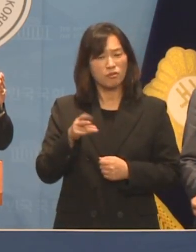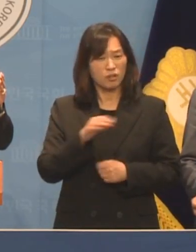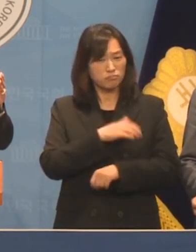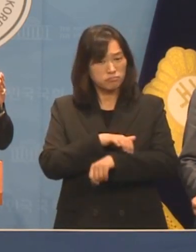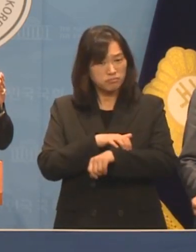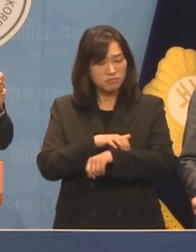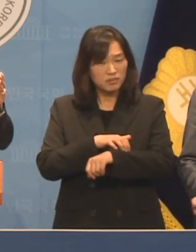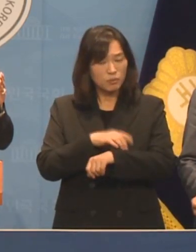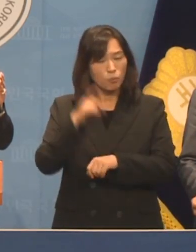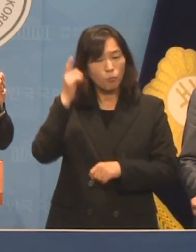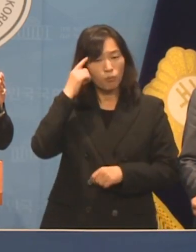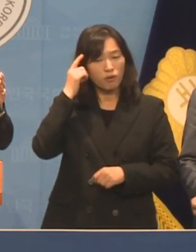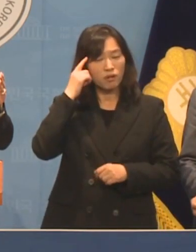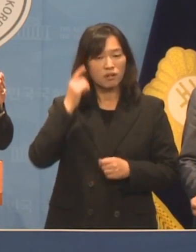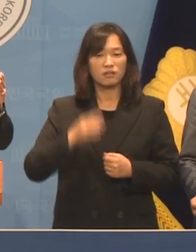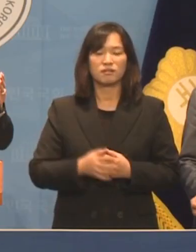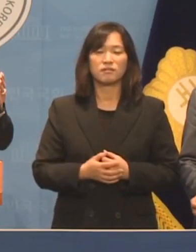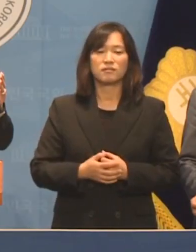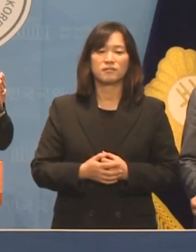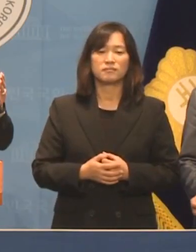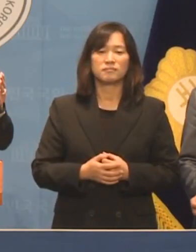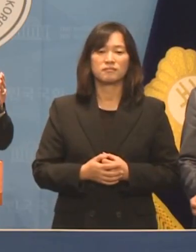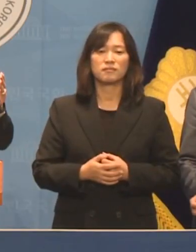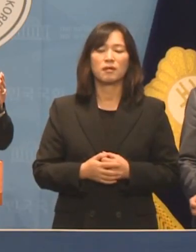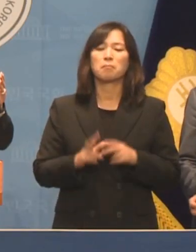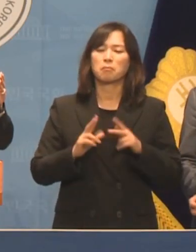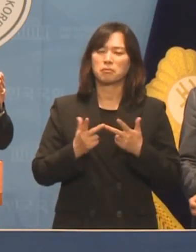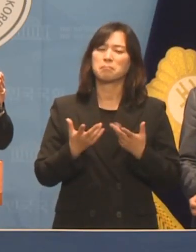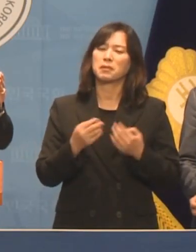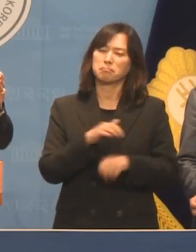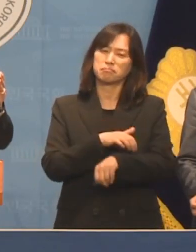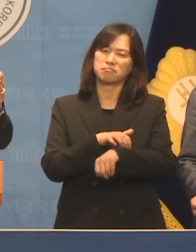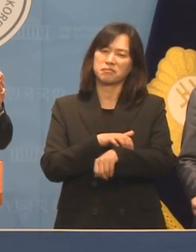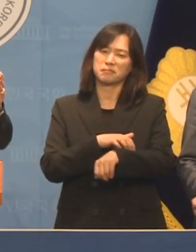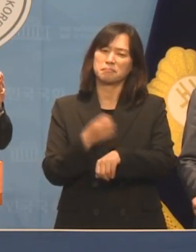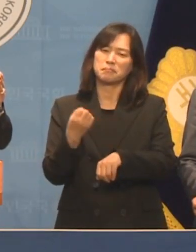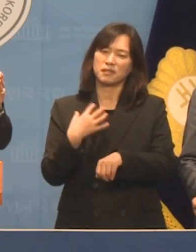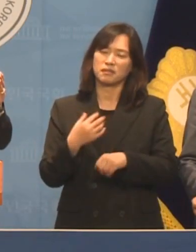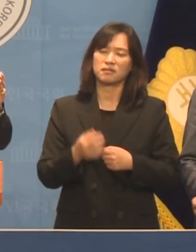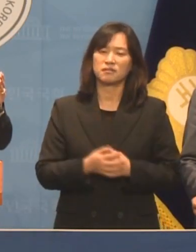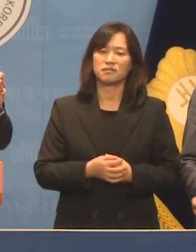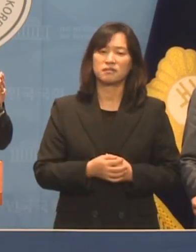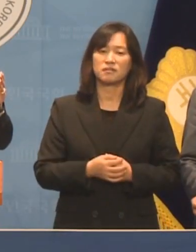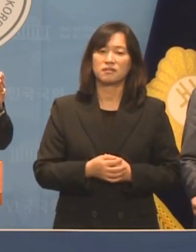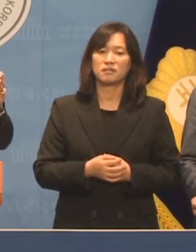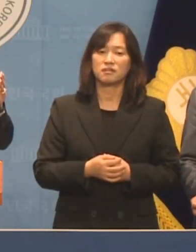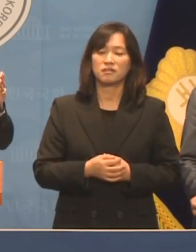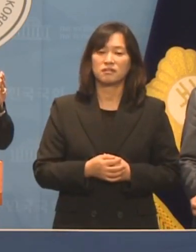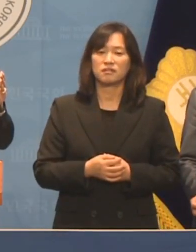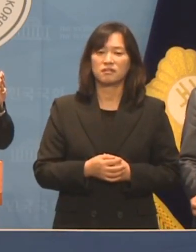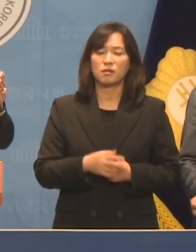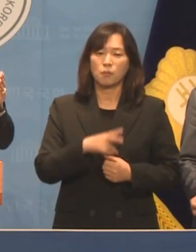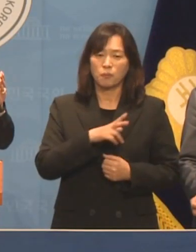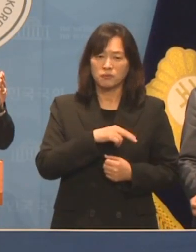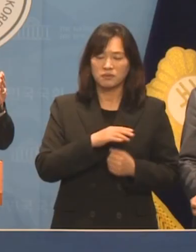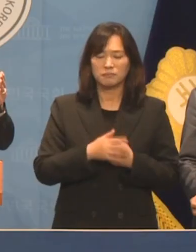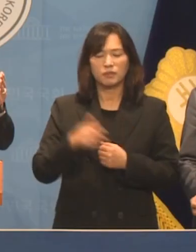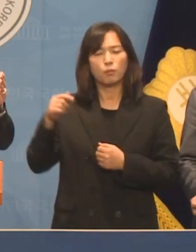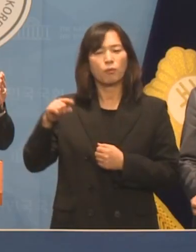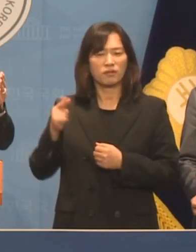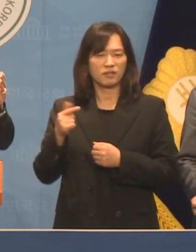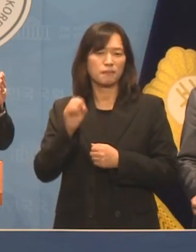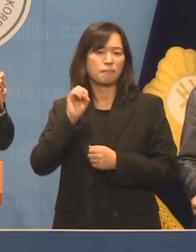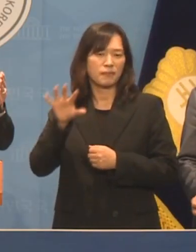왜냐면 그 본인이 좀 많이 불편해해요. 그래서 윤한홍 의원이 권성동 의원한테 얘기한